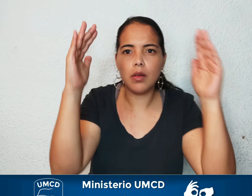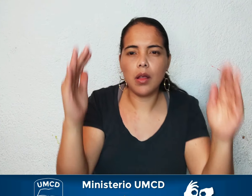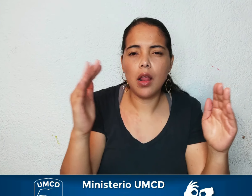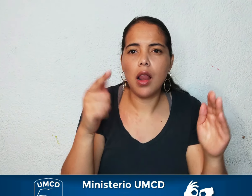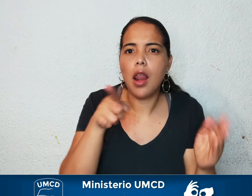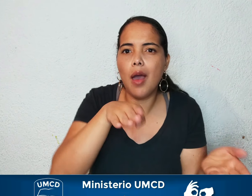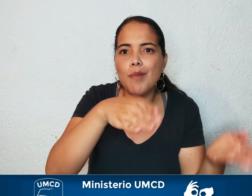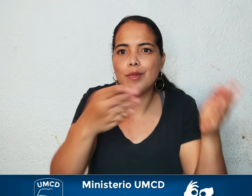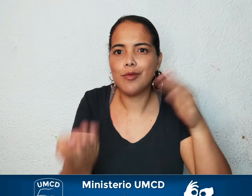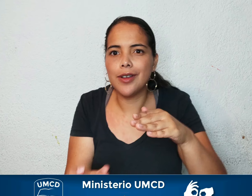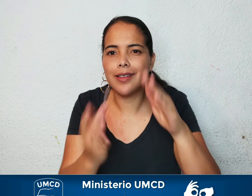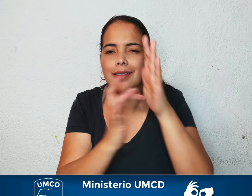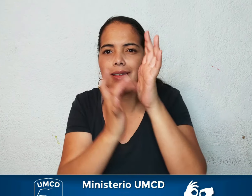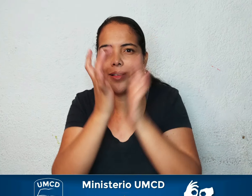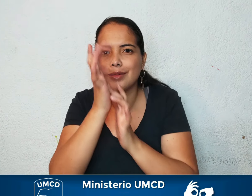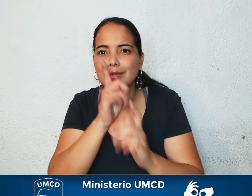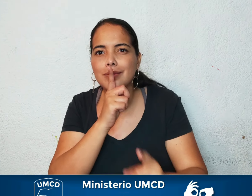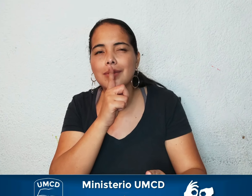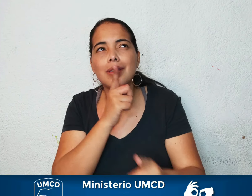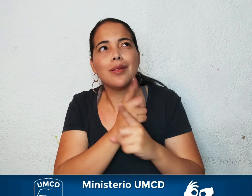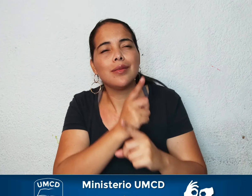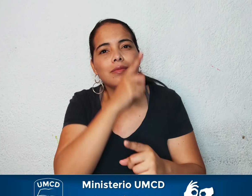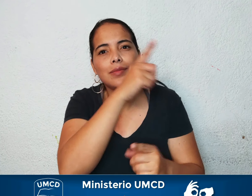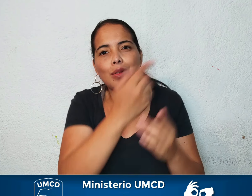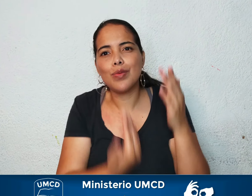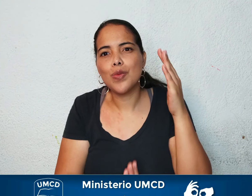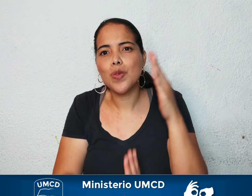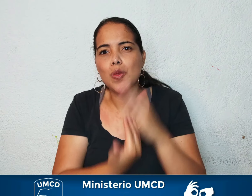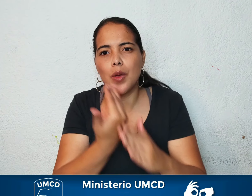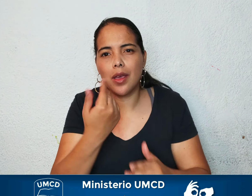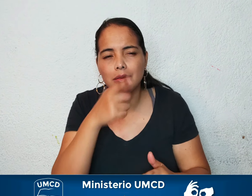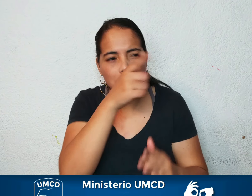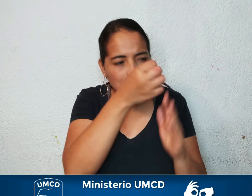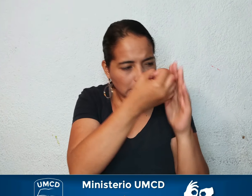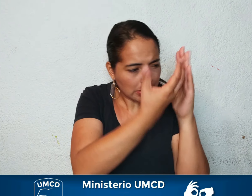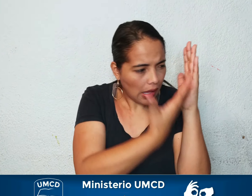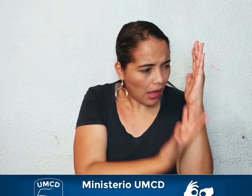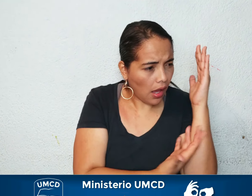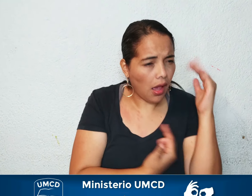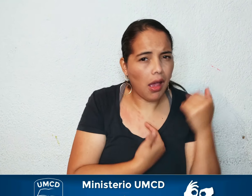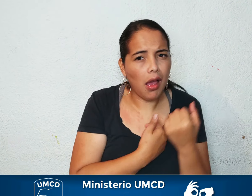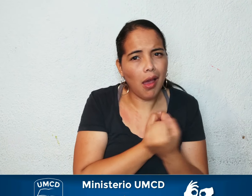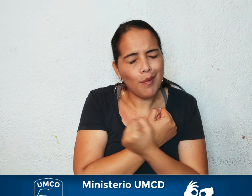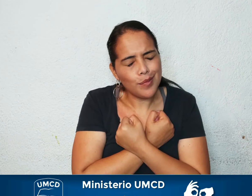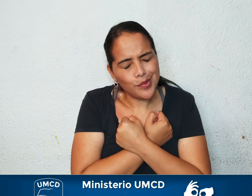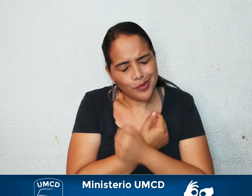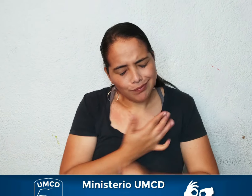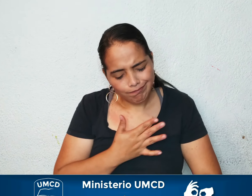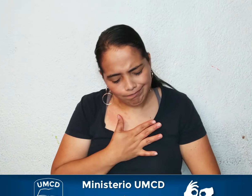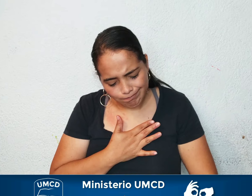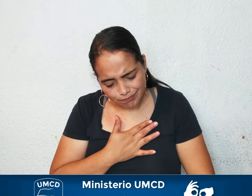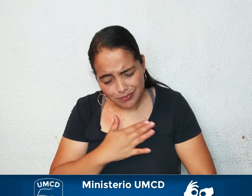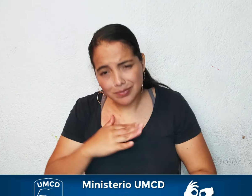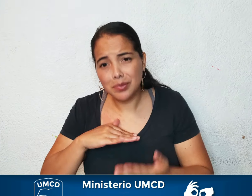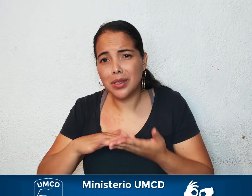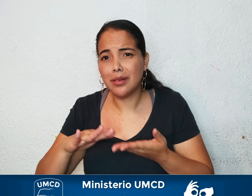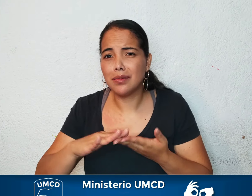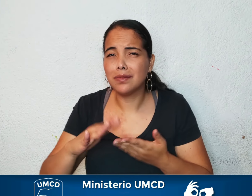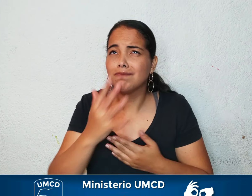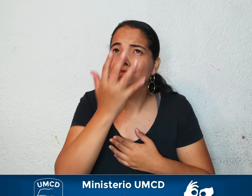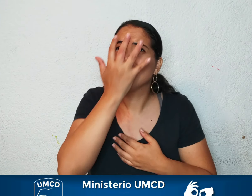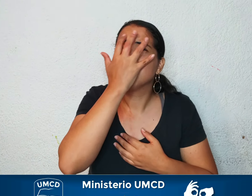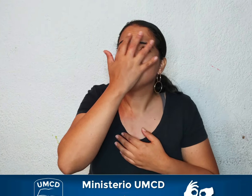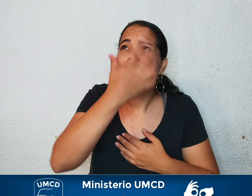apuntaba a la muerte cruenta del Señor Jesucristo y al derramamiento de su sangre en la cruz para el perdón de